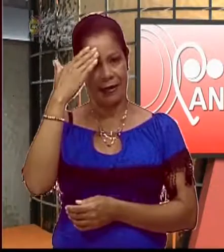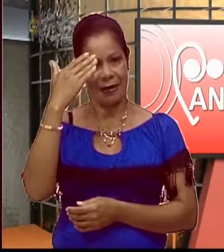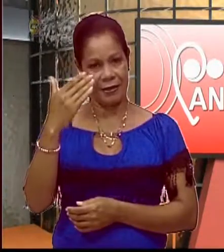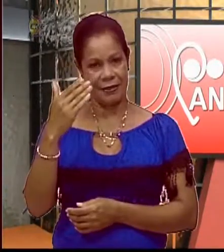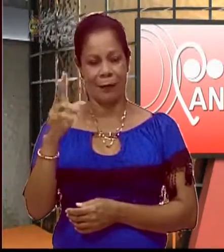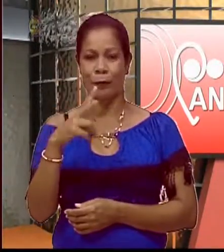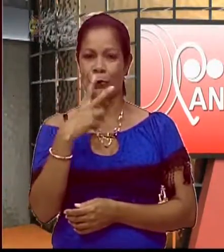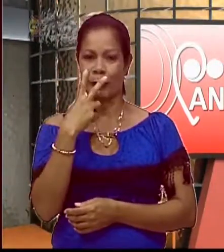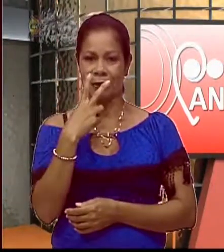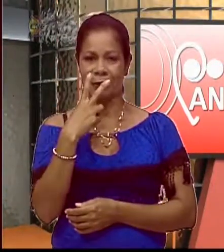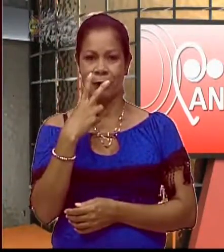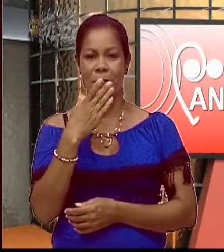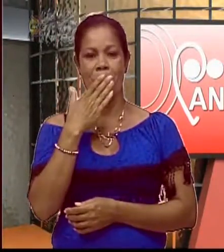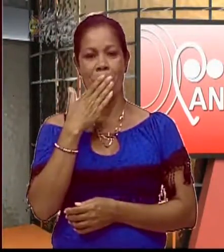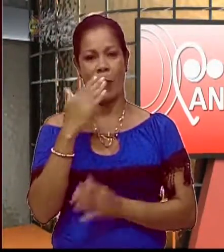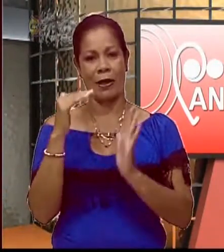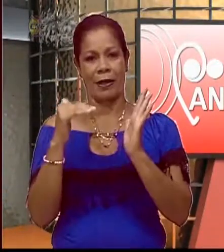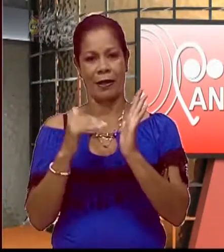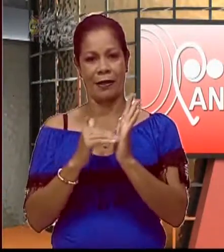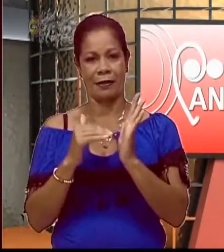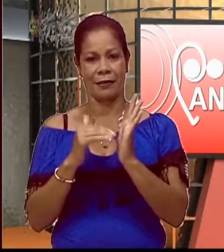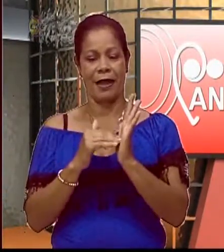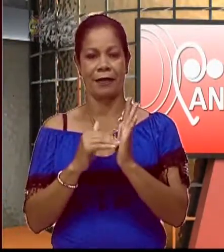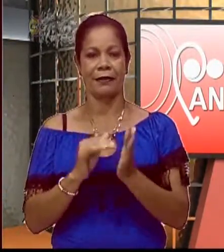su atención y buenas tardes.